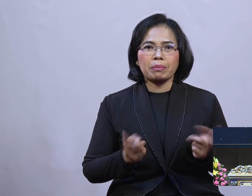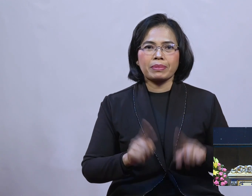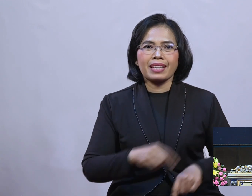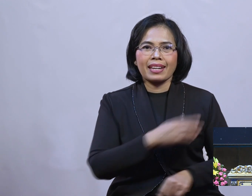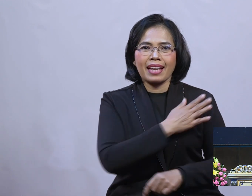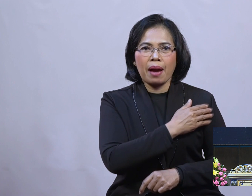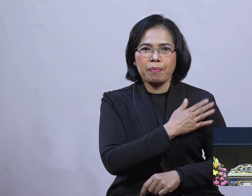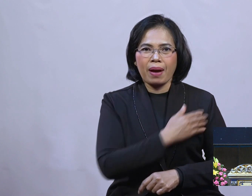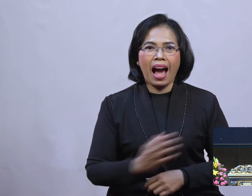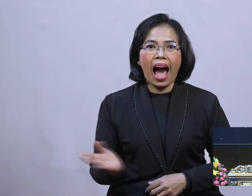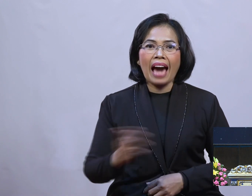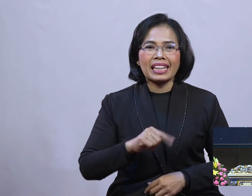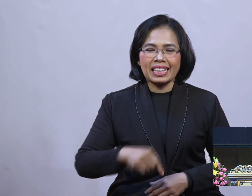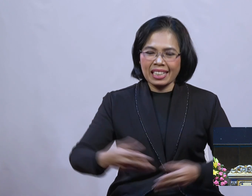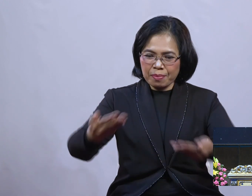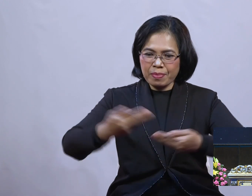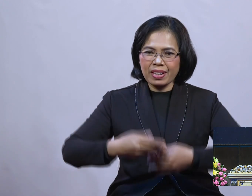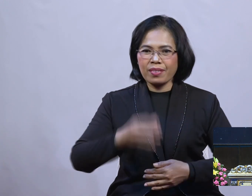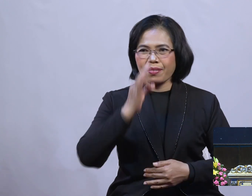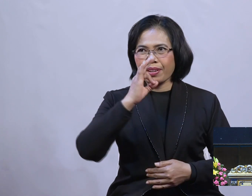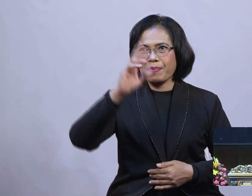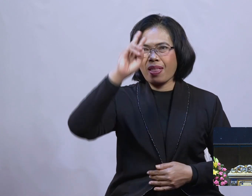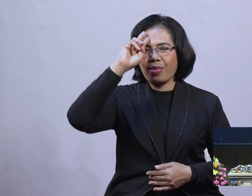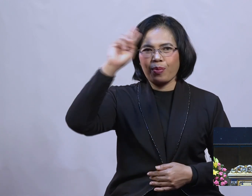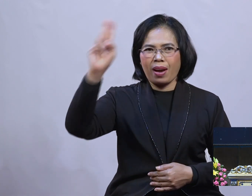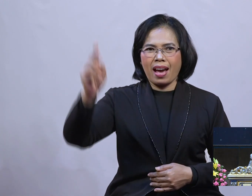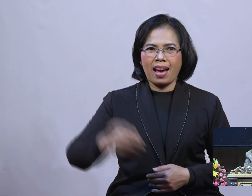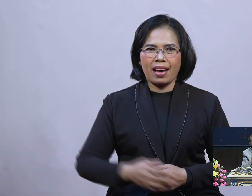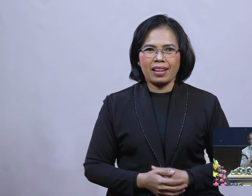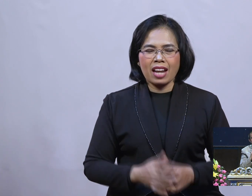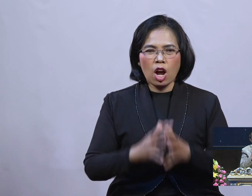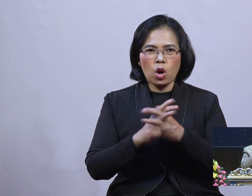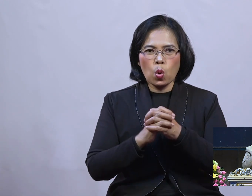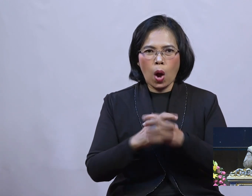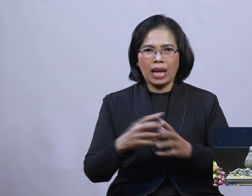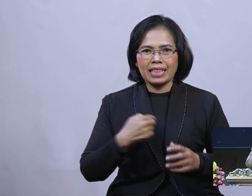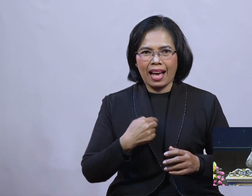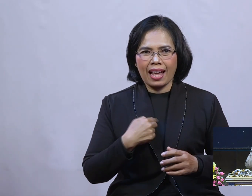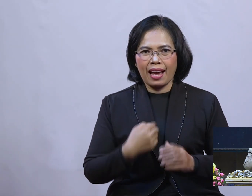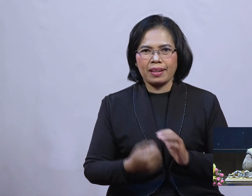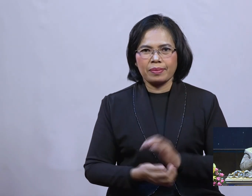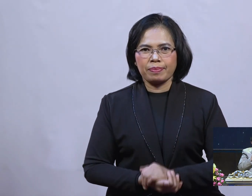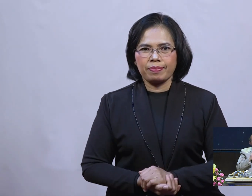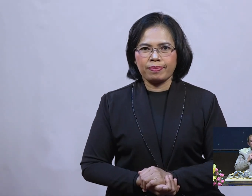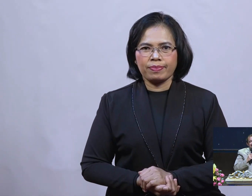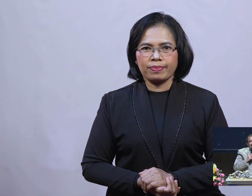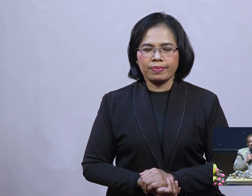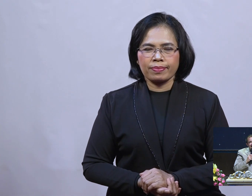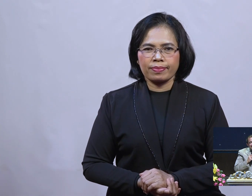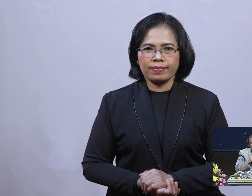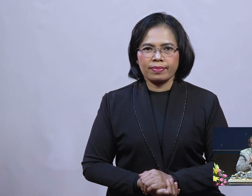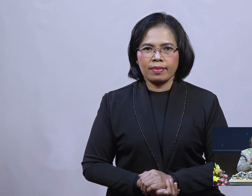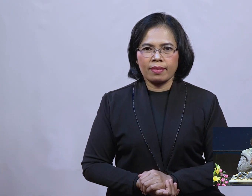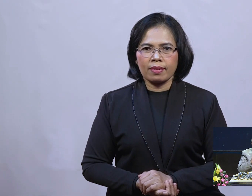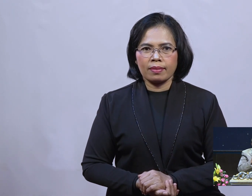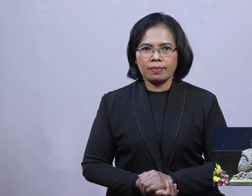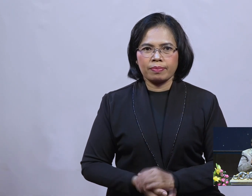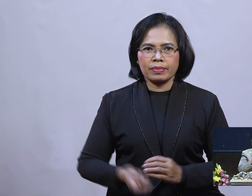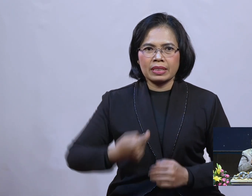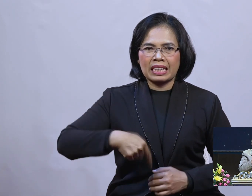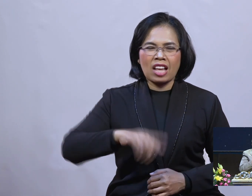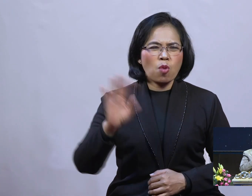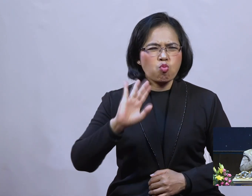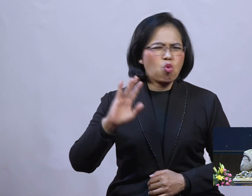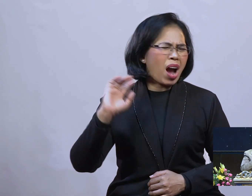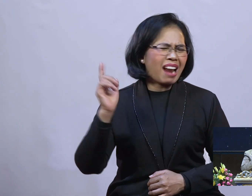hari ini kita menerima firman Tuhan doa saya the lounge Ayo kita